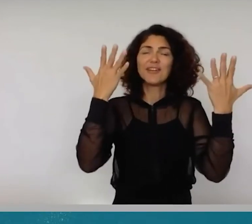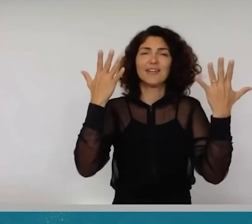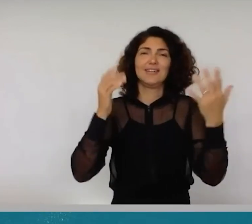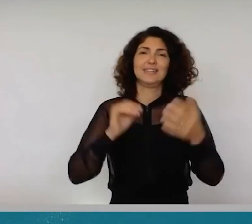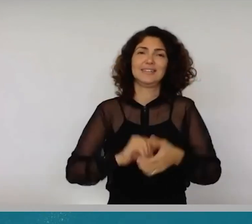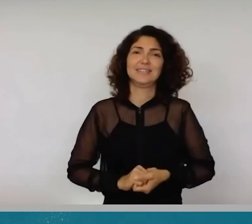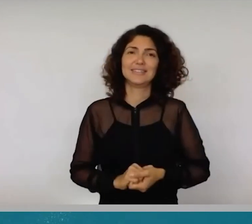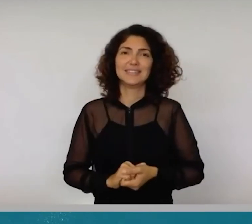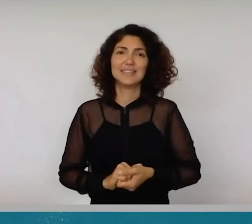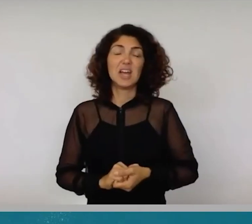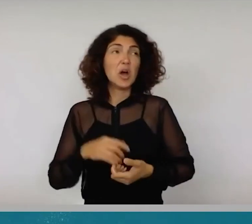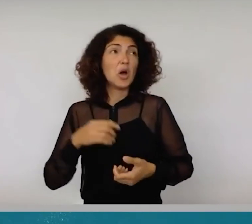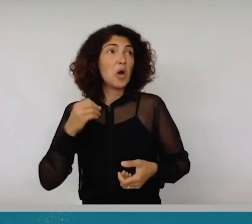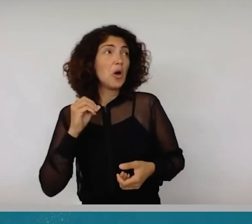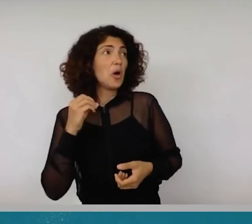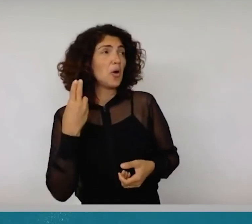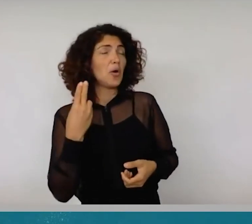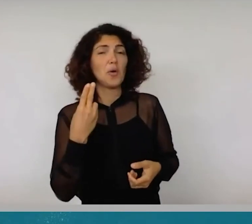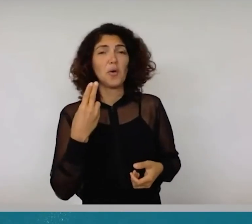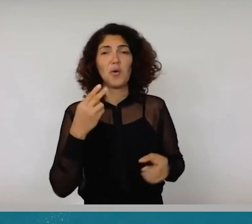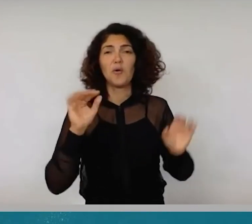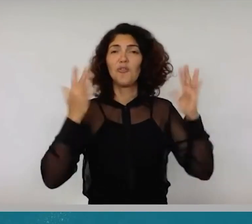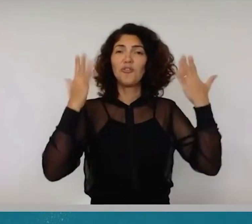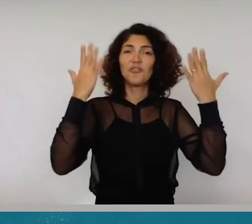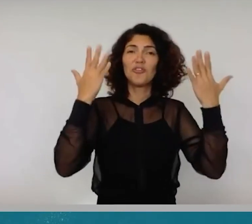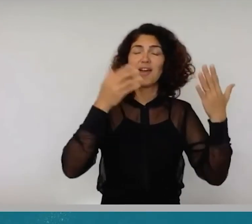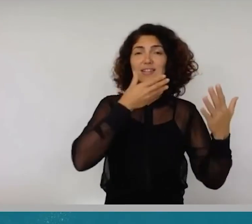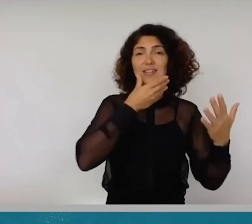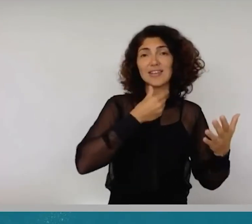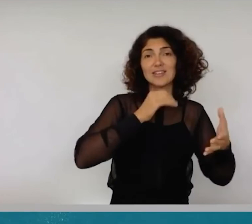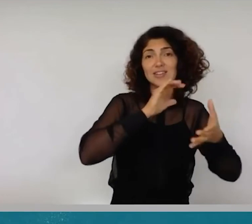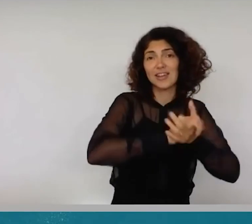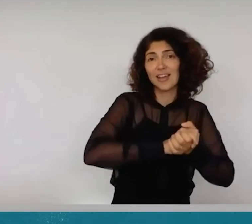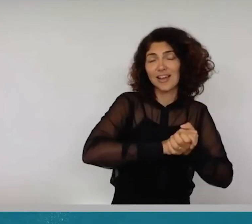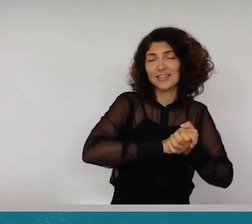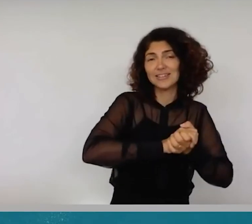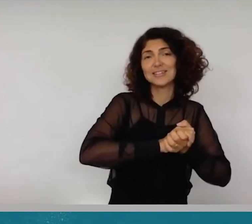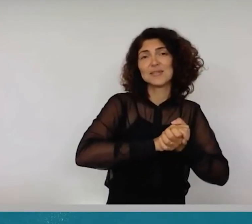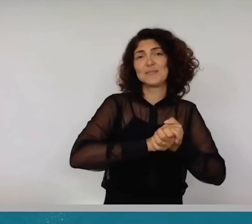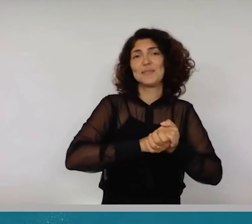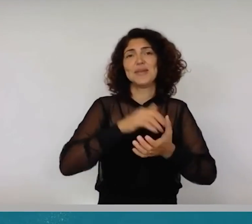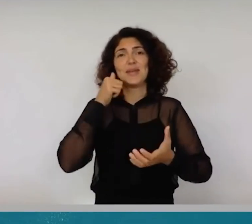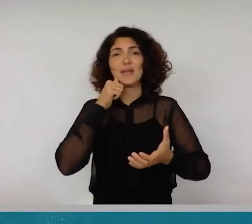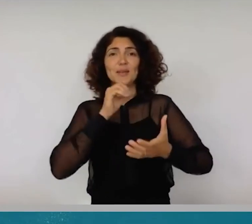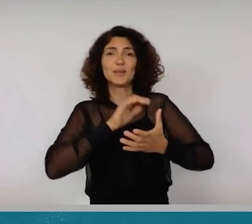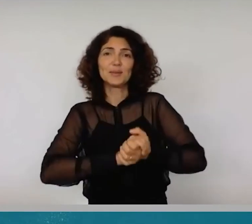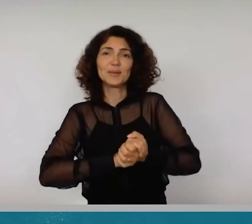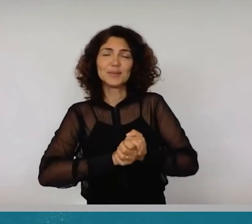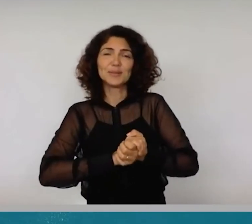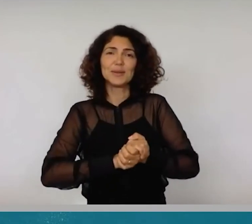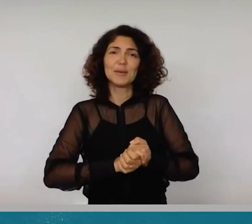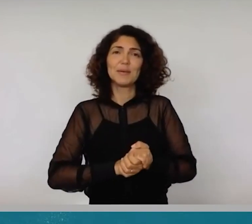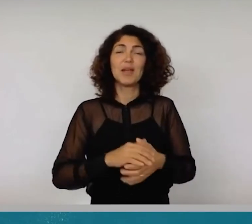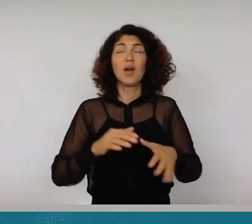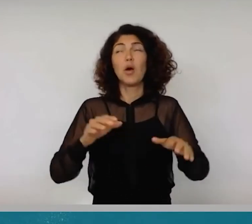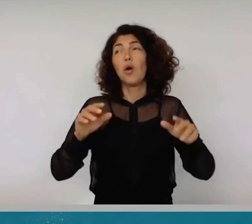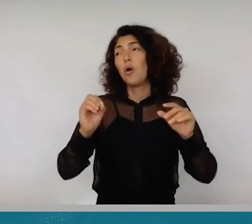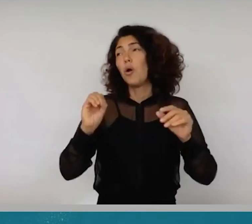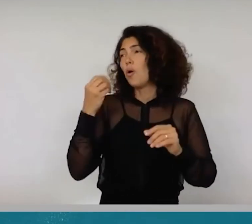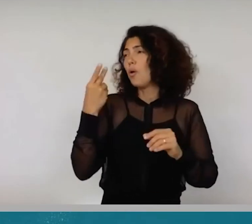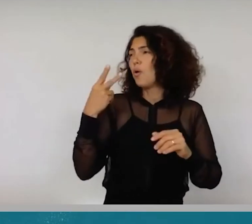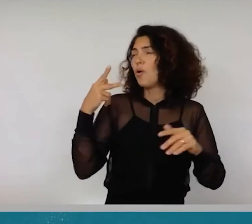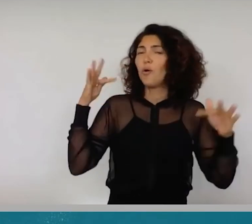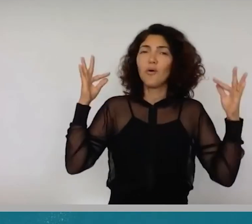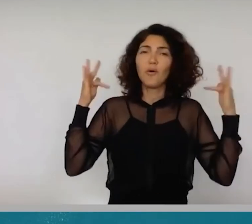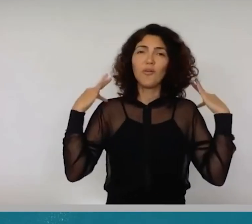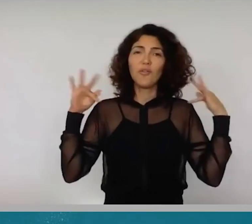casamento do fulano de tal, dá um pouquinho. Ah, vou tirar férias, tirar férias na praia e tal, mais um pouquinho. Sabe, o homem vai